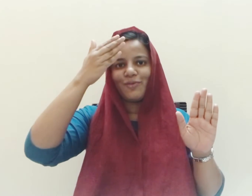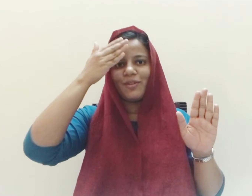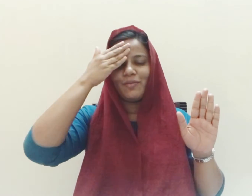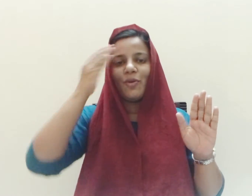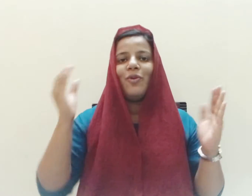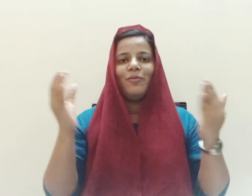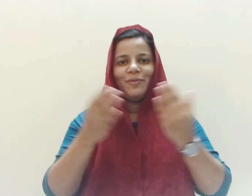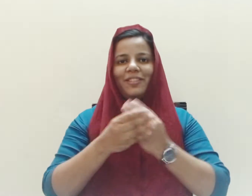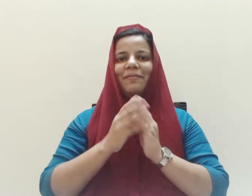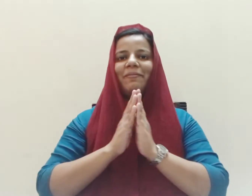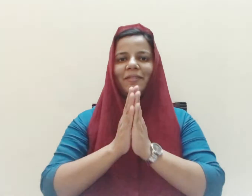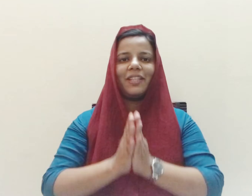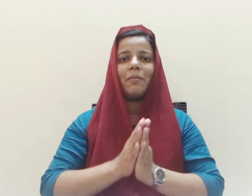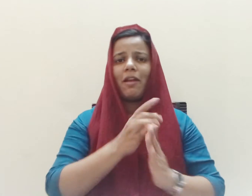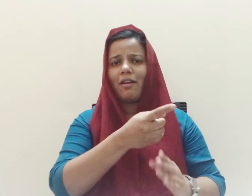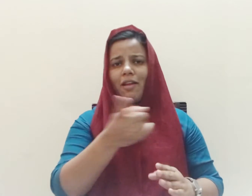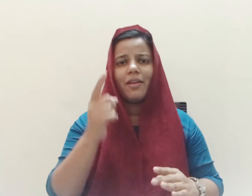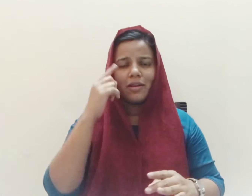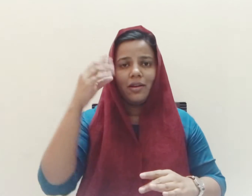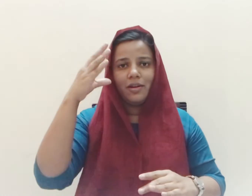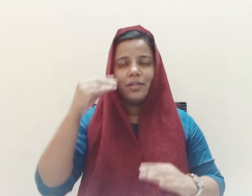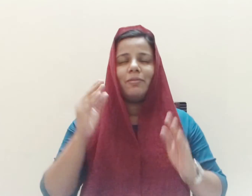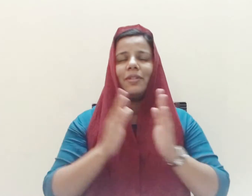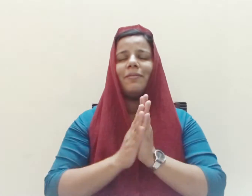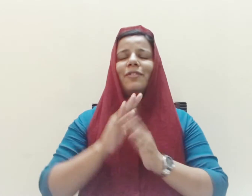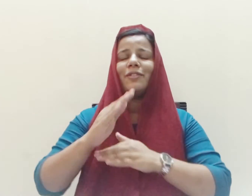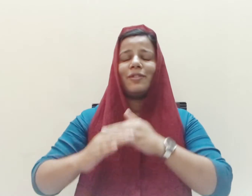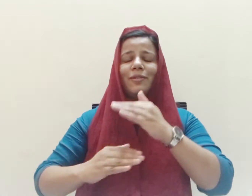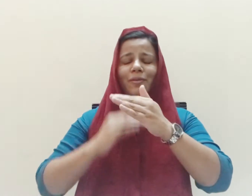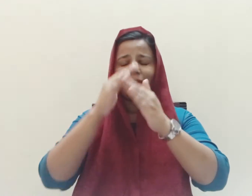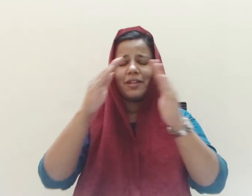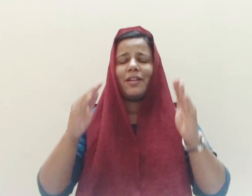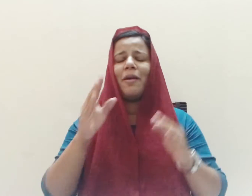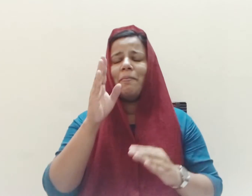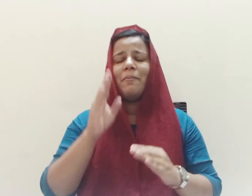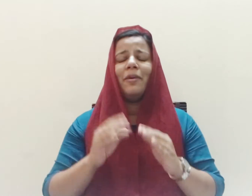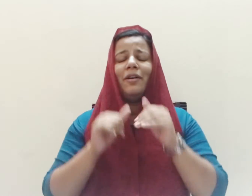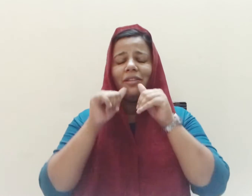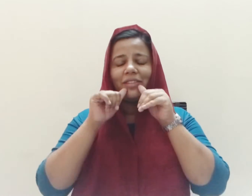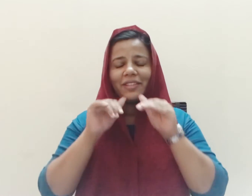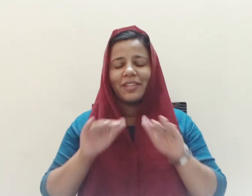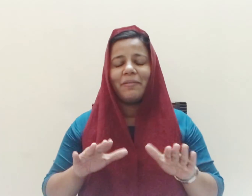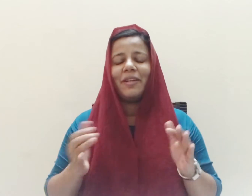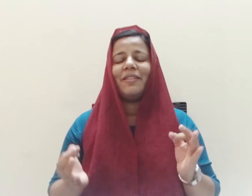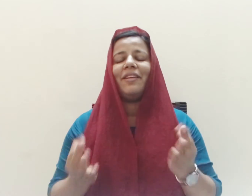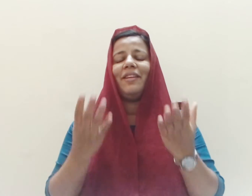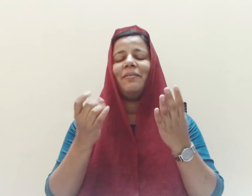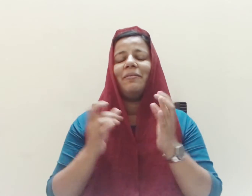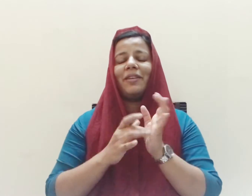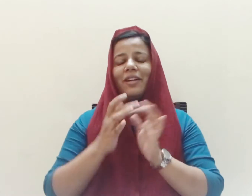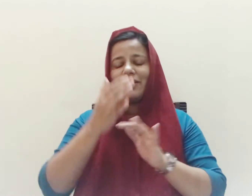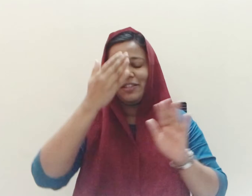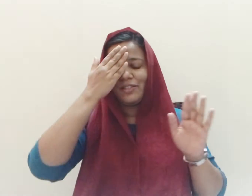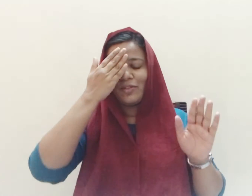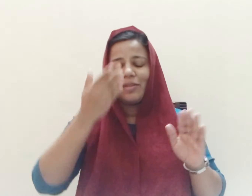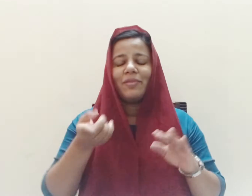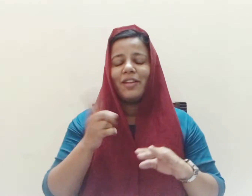നന്ദിയോടെ സ്തോത്രം. നമുക്ക് ഒരുമിച്ച് പ്രാർത്ഥിക്കാം. എല്ലാവരുടെയും കണ്ണുകൾ അടച്ച് ഞങ്ങളുടെ സ്വർഗീയ അപ്പ, അനുഗ്രഹിക്കപ്പെട്ട നല്ല പ്രഭാതത്തിനായിട്ട് സ്തോത്രം. രാത്രി ഞങ്ങൾക്ക് തന്ന